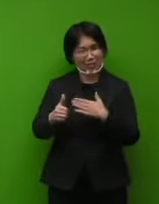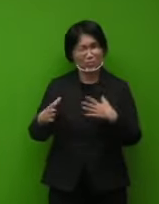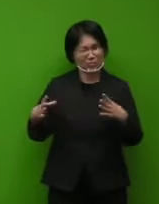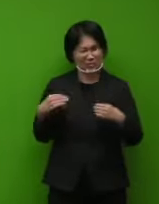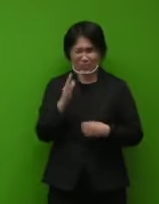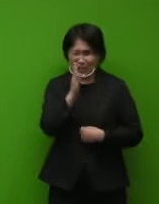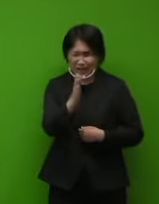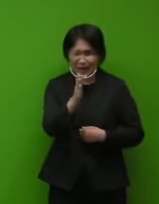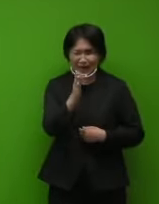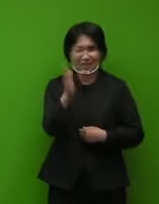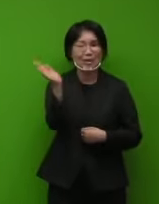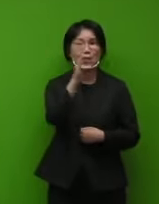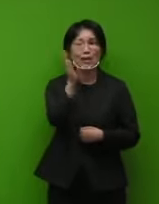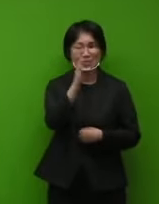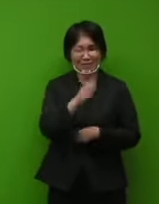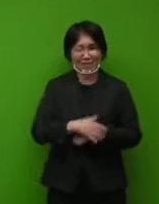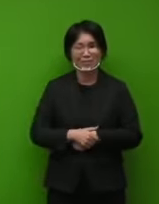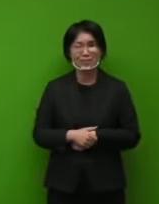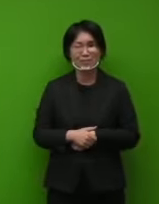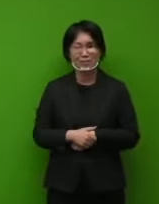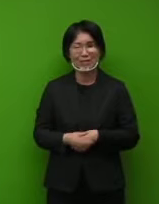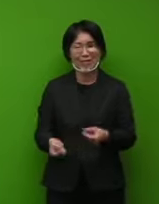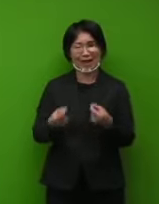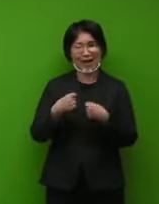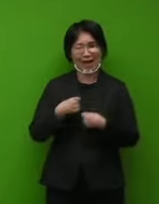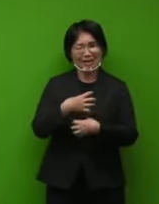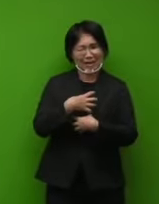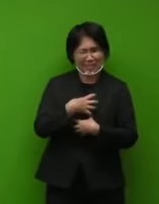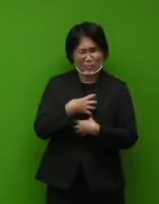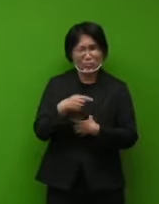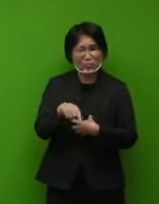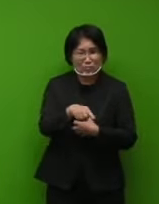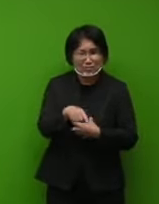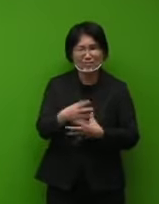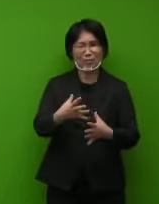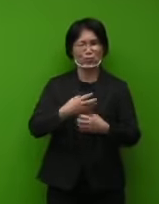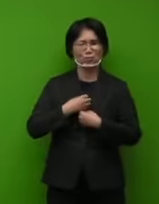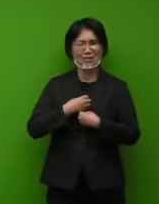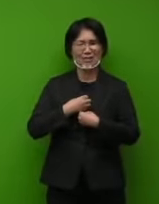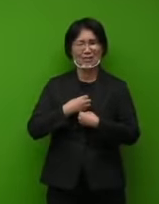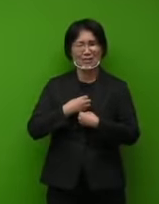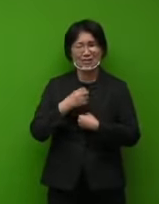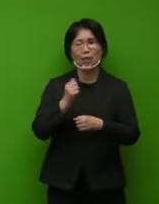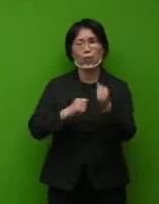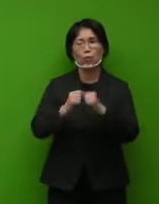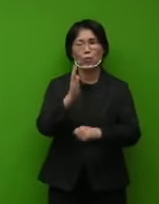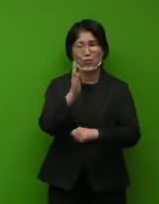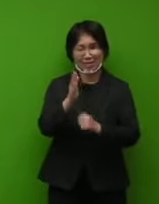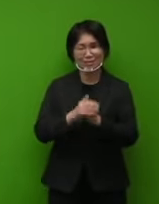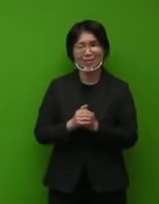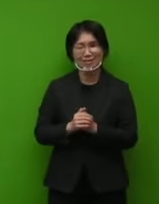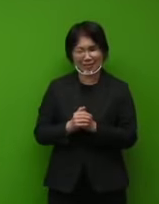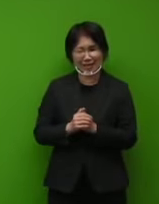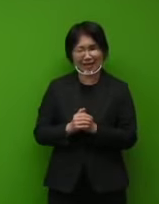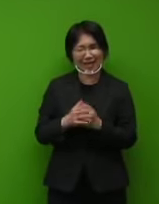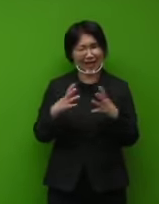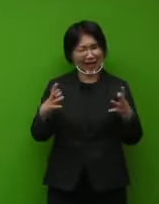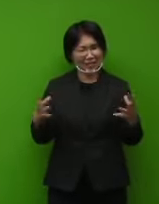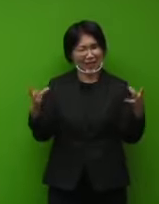してくださいというお願いではありません。感染リスクに注意をして行動していただきたいと。多くの人が集まる